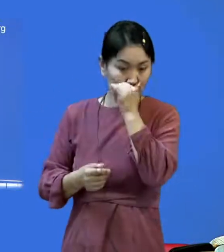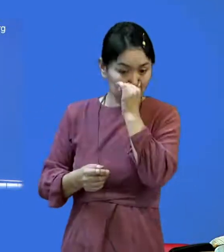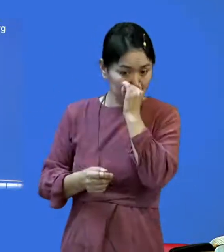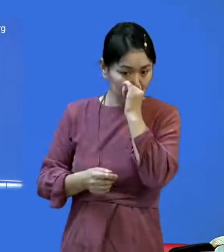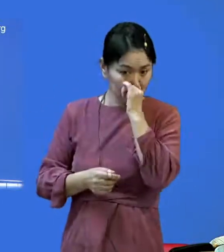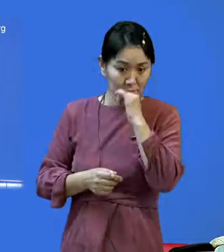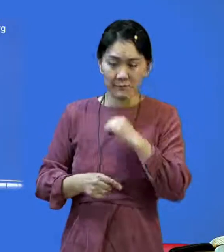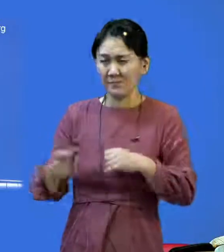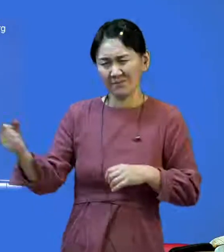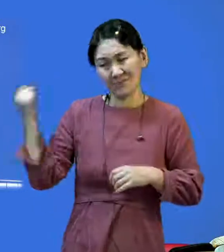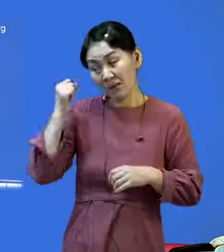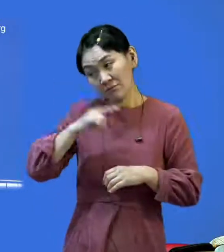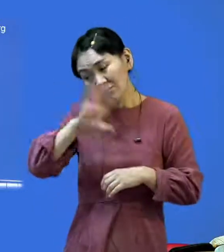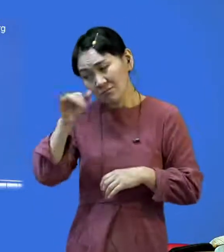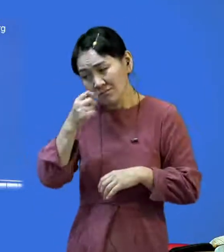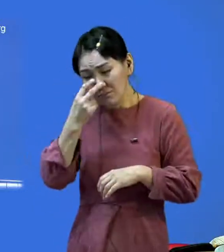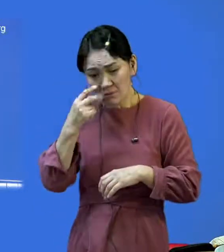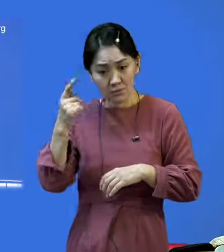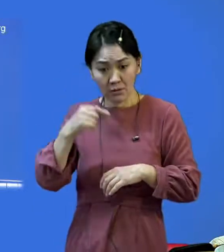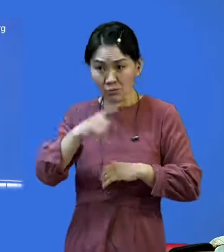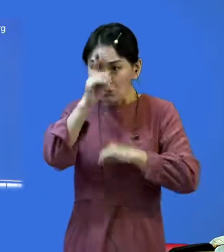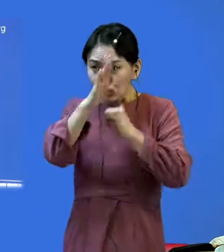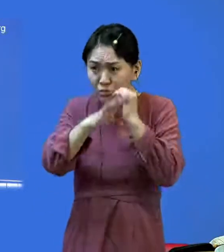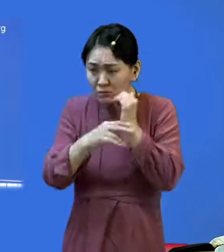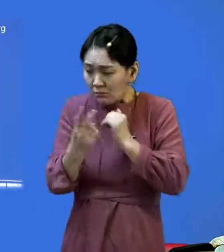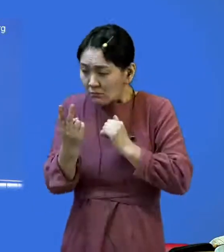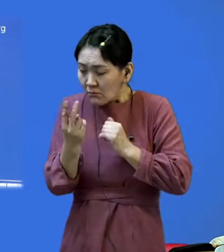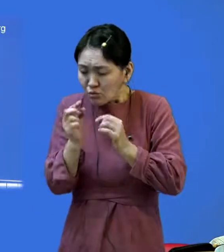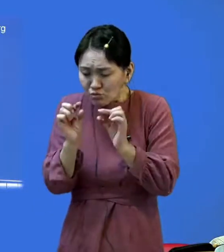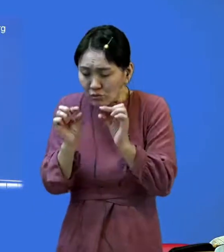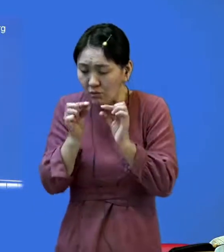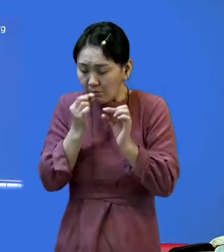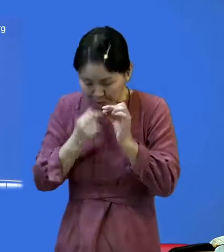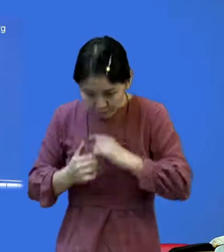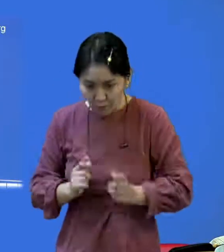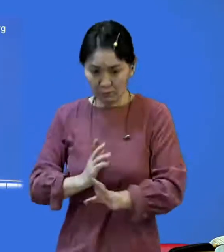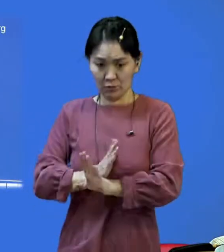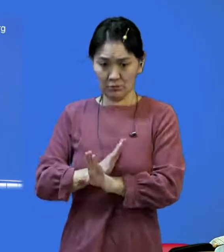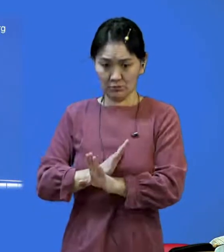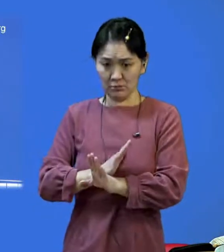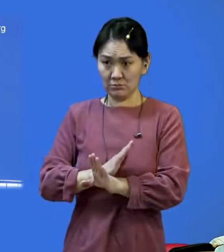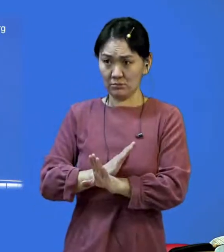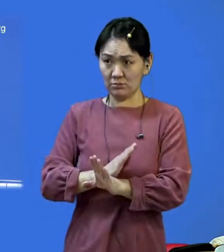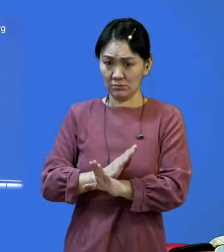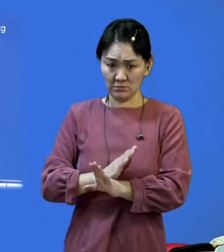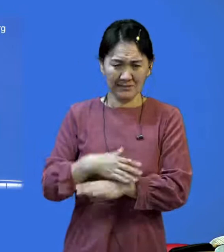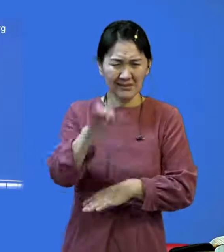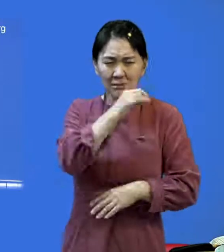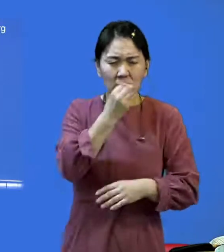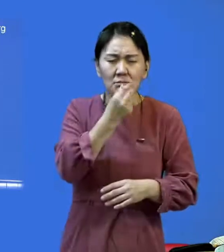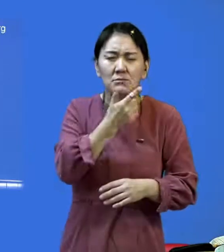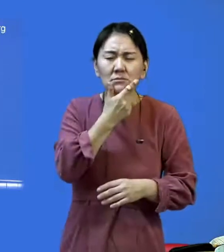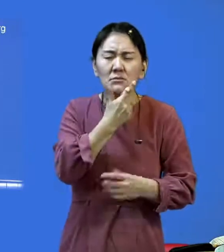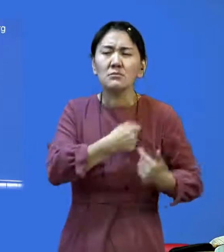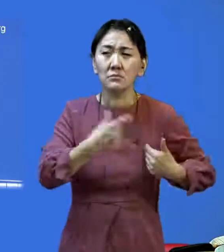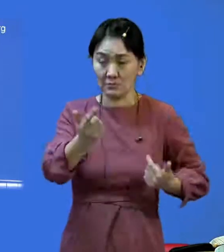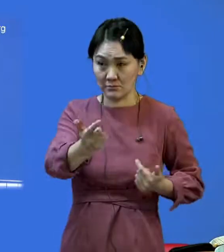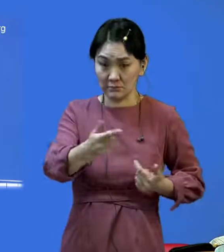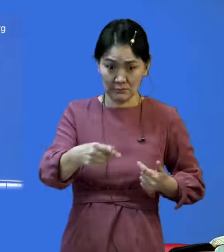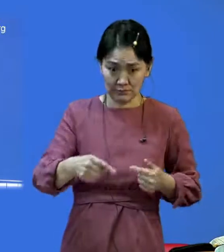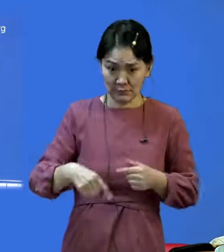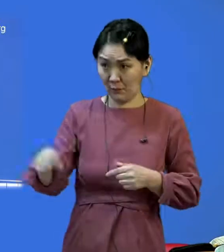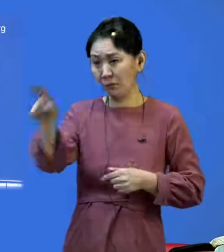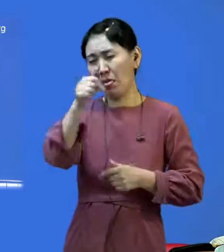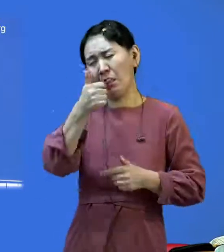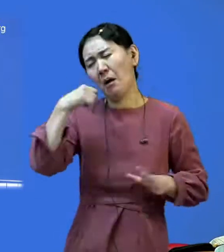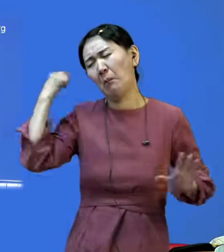Та дээлийн хүмүүс нь өдөрт нэг хоёр юм иддэг. Тэ мэ зарим хүмүүс нь ихэнхдээ амьд идэж чаддаг. Бид хүн бол дэндүү их